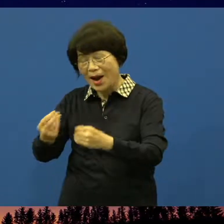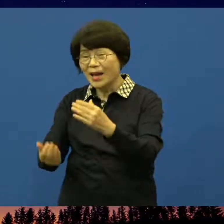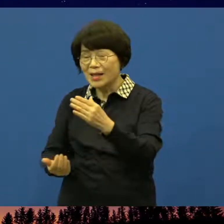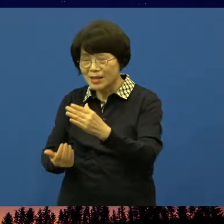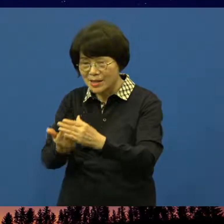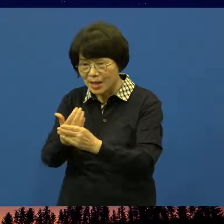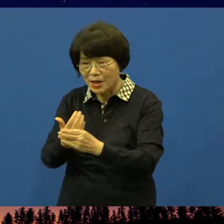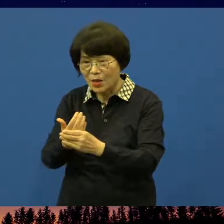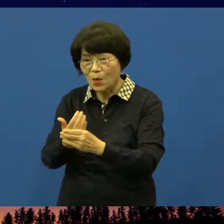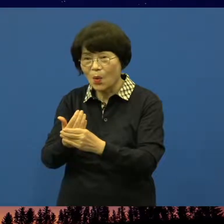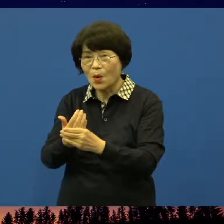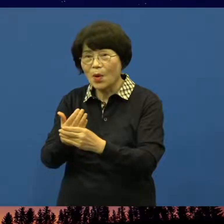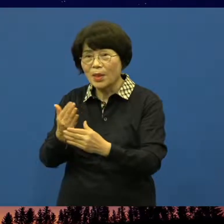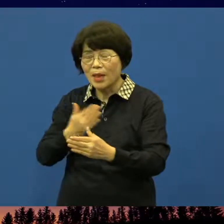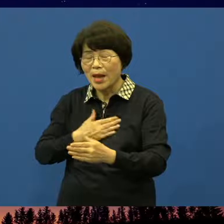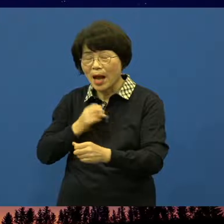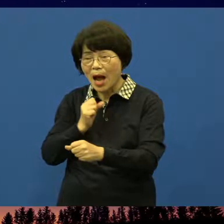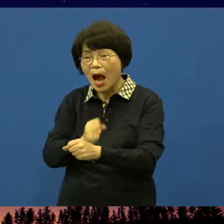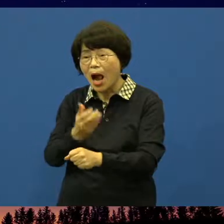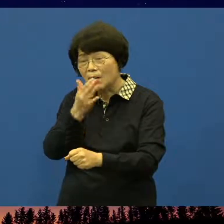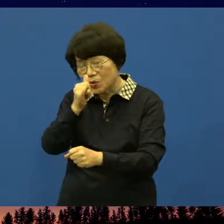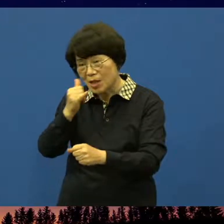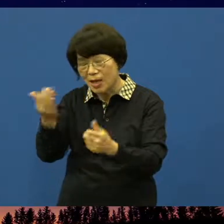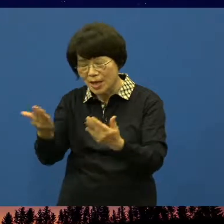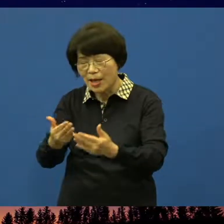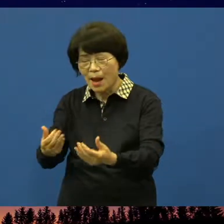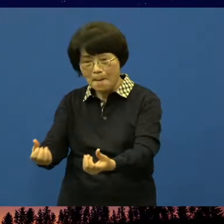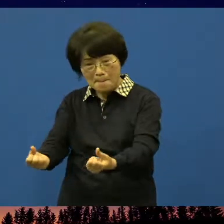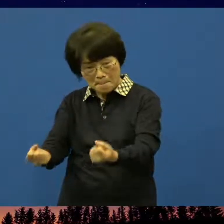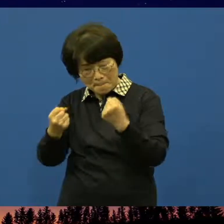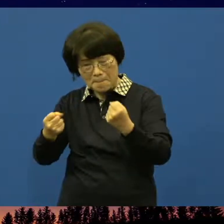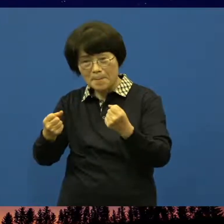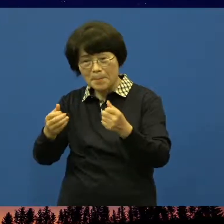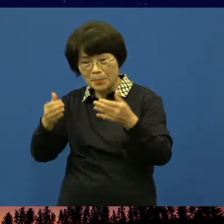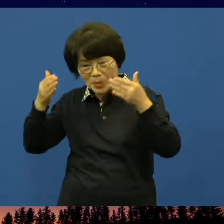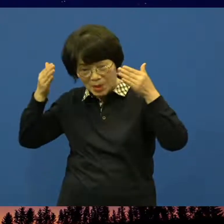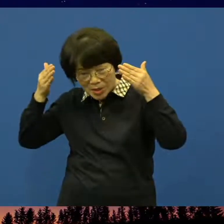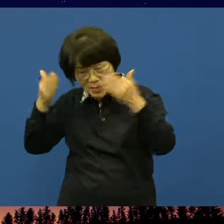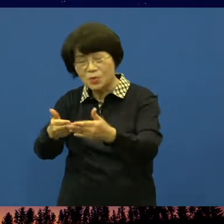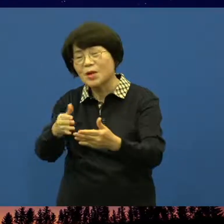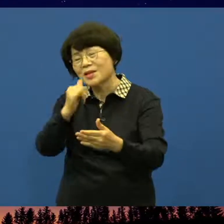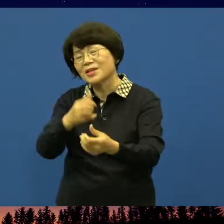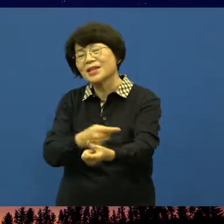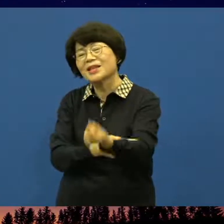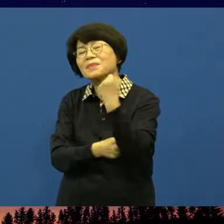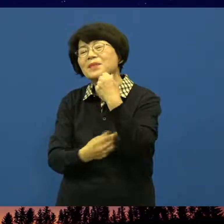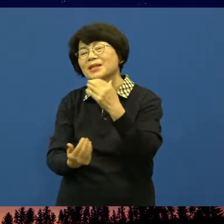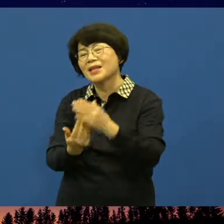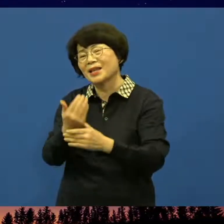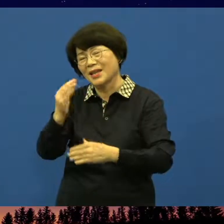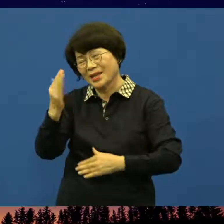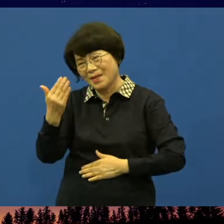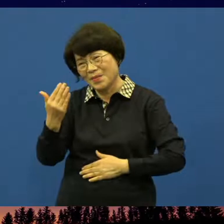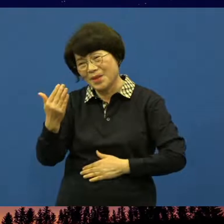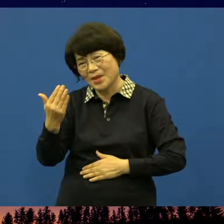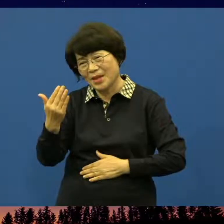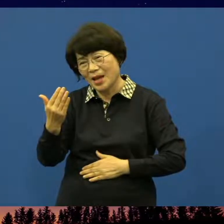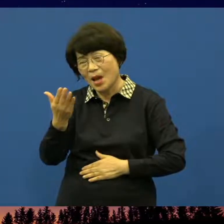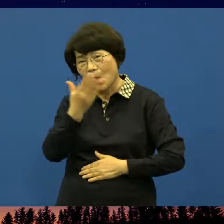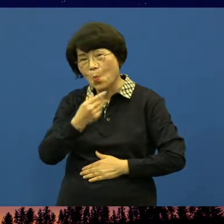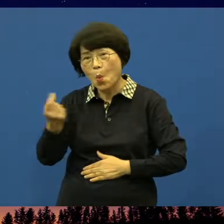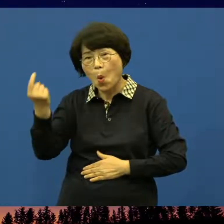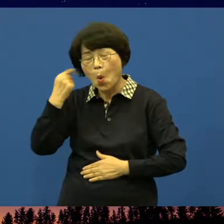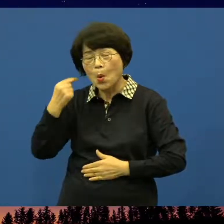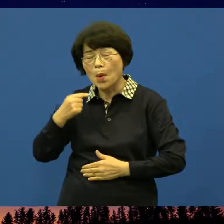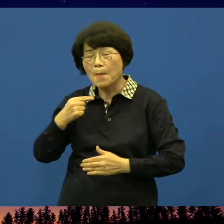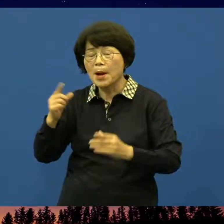아니죠. 내가 할 수 있는 일에 에너지를 쏟을 수 있는 그런 힘이 생기는 것이죠. 여러분, 복음 안에 들어오지